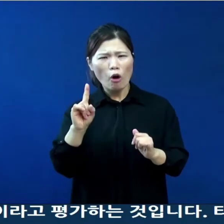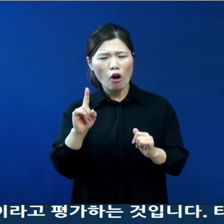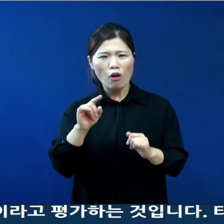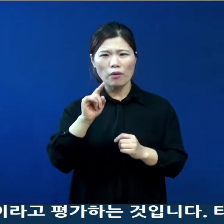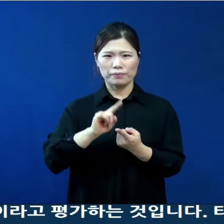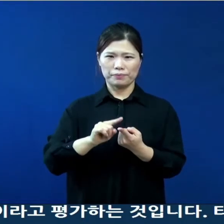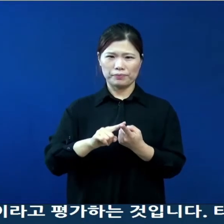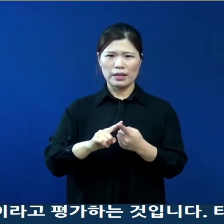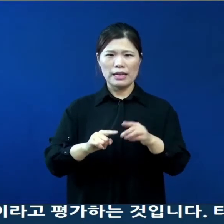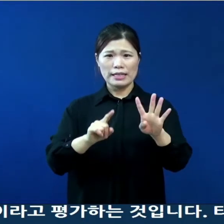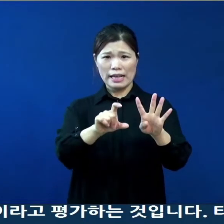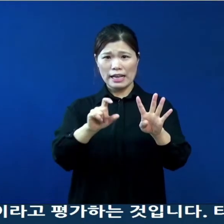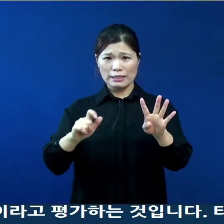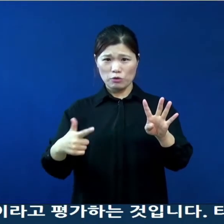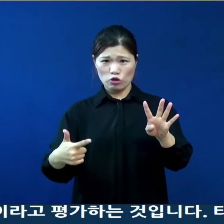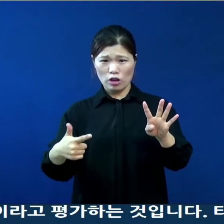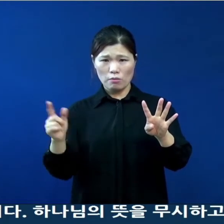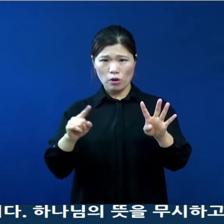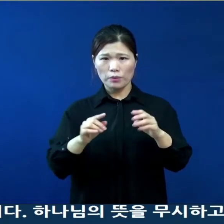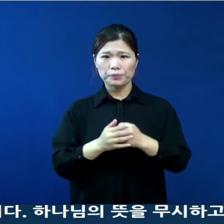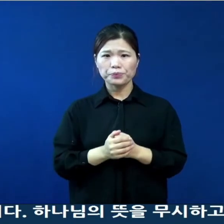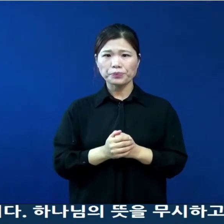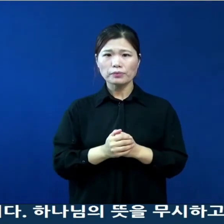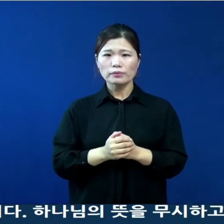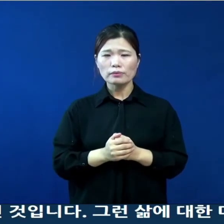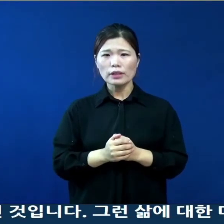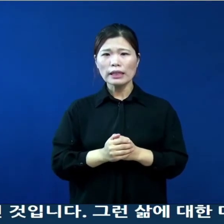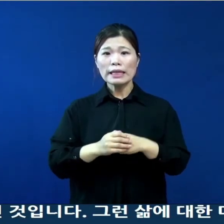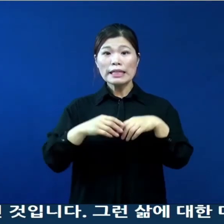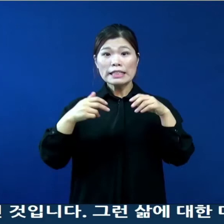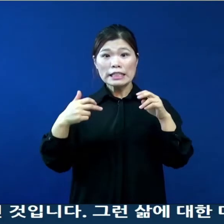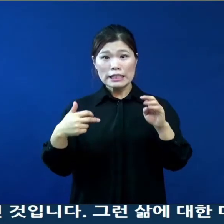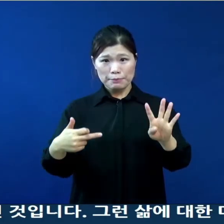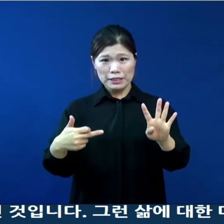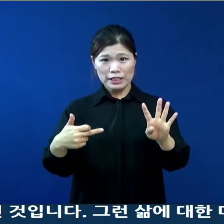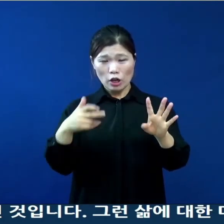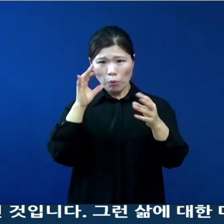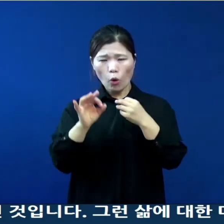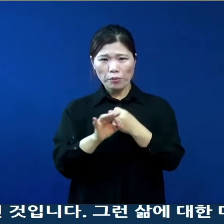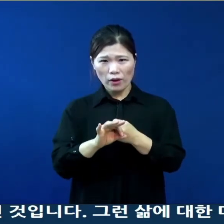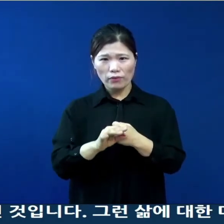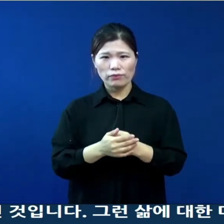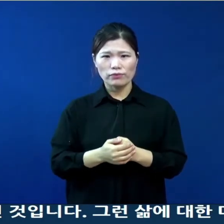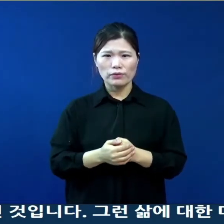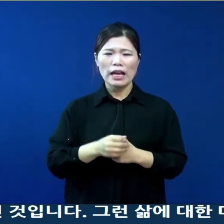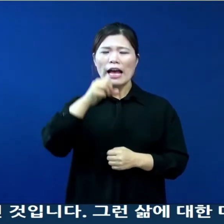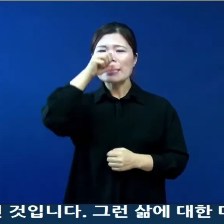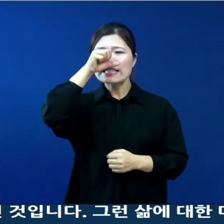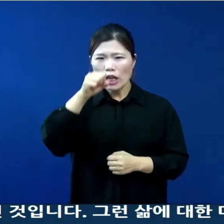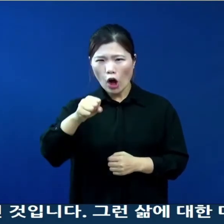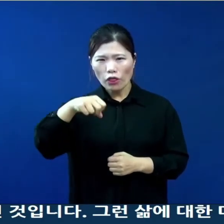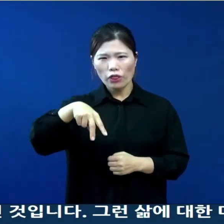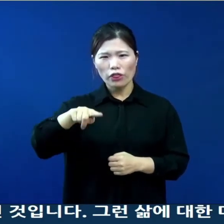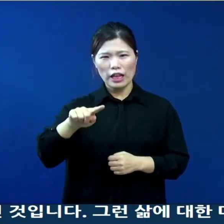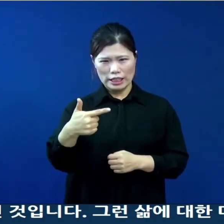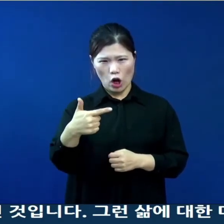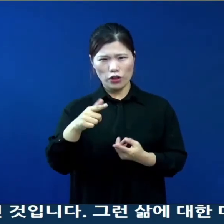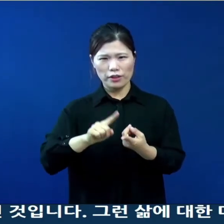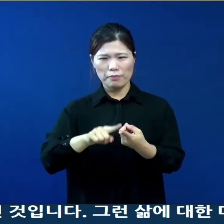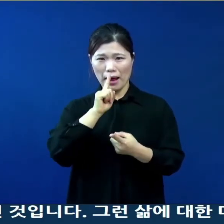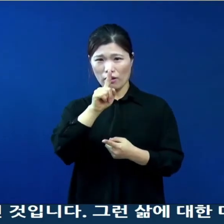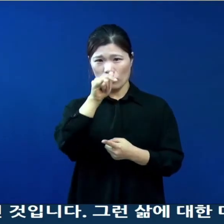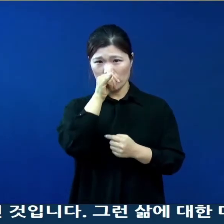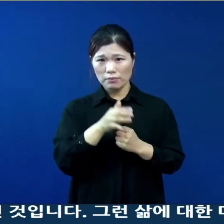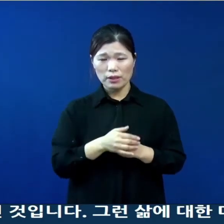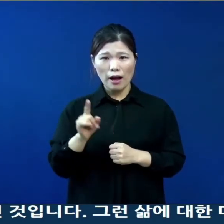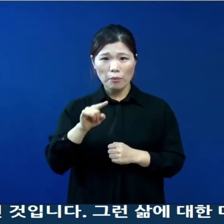삶이 악한 삶임을 말하면서 17절에 와서는 선을 등장시키고 있습니다. 그러면서 어떻게